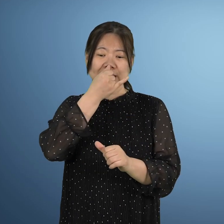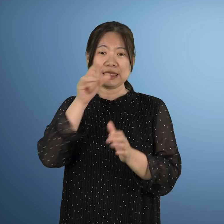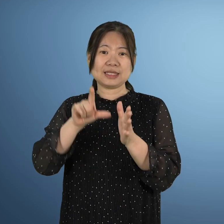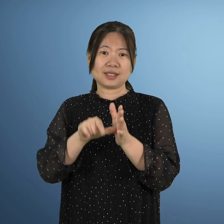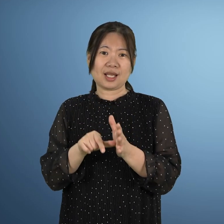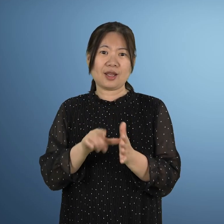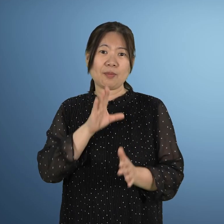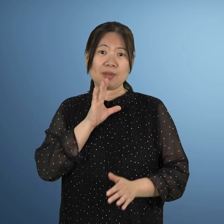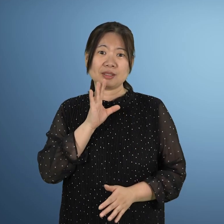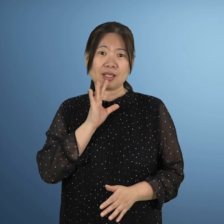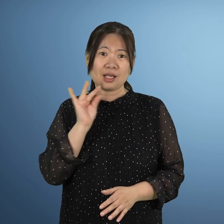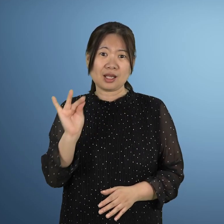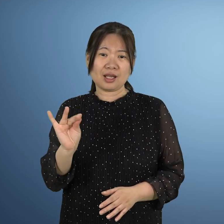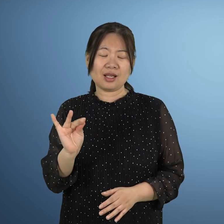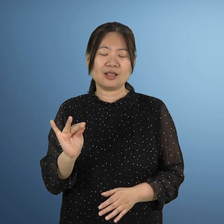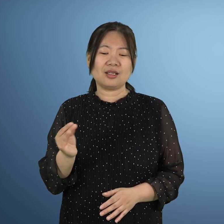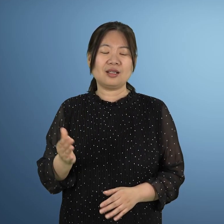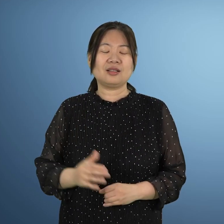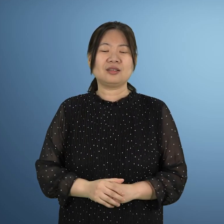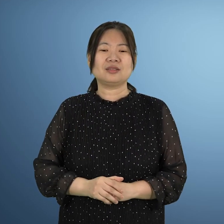때에